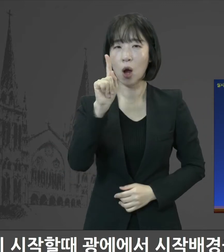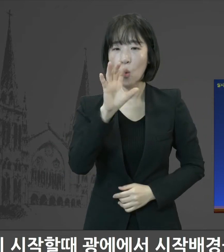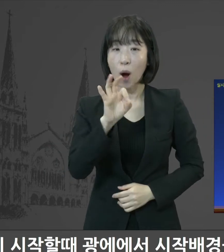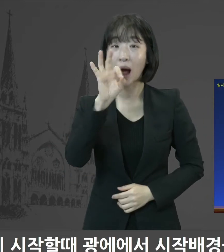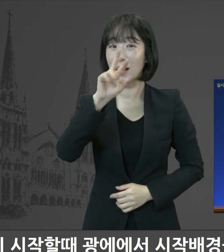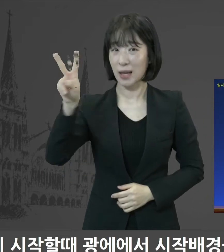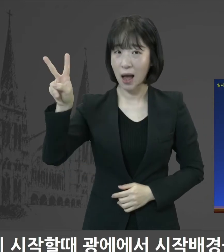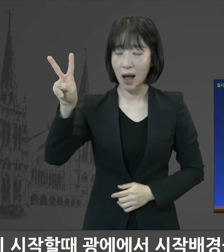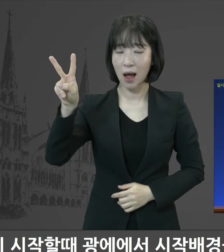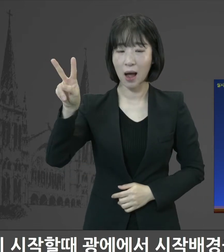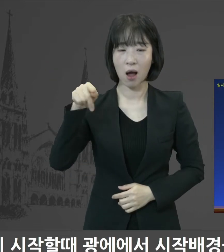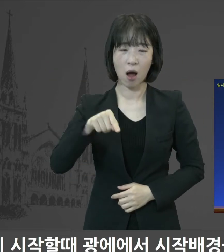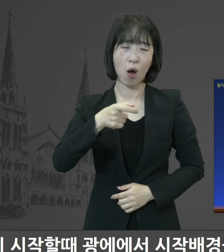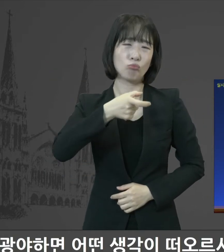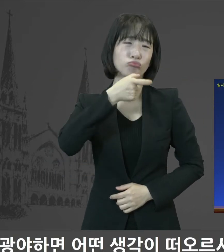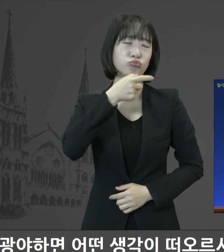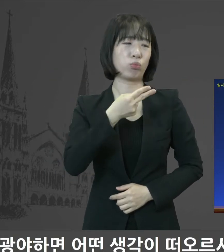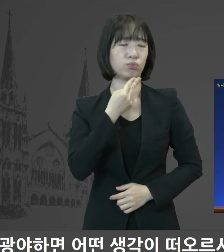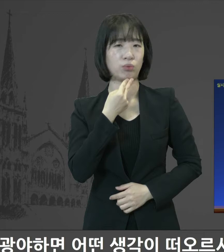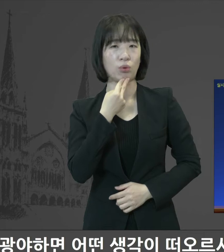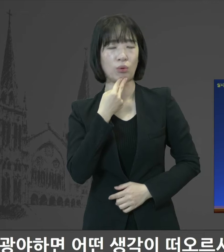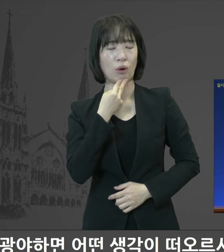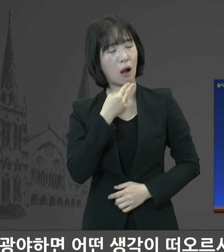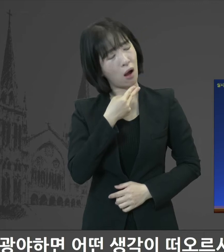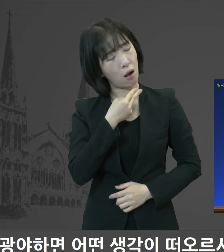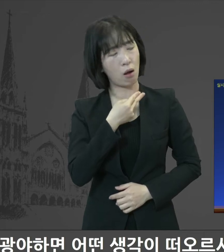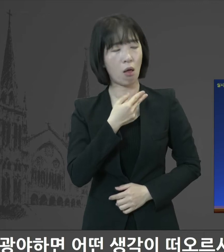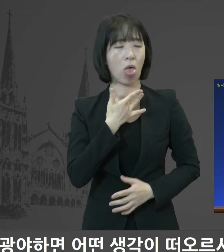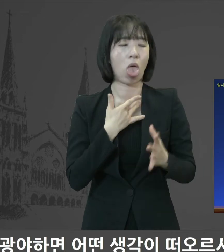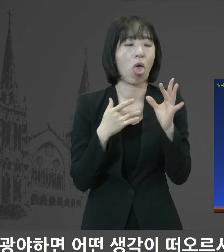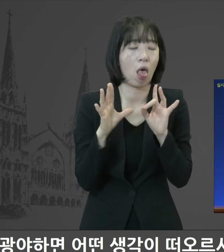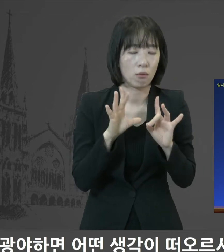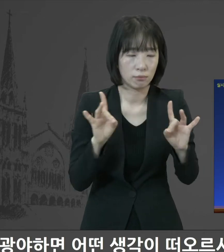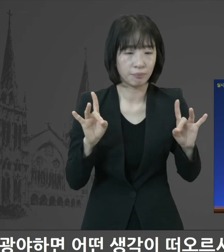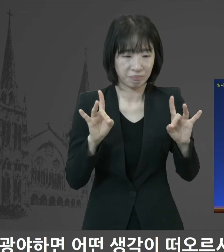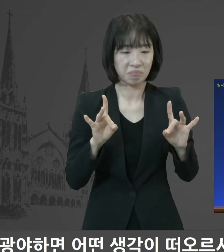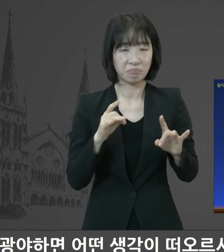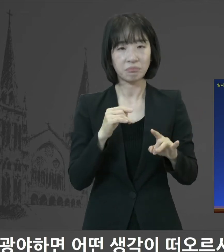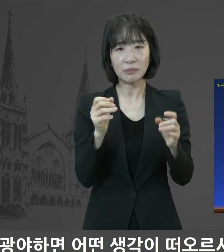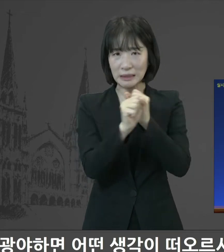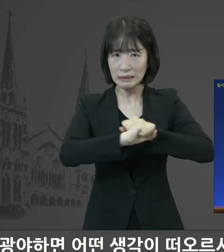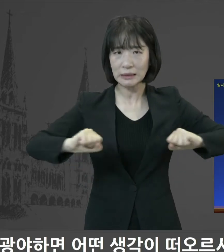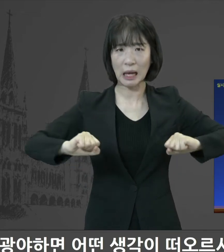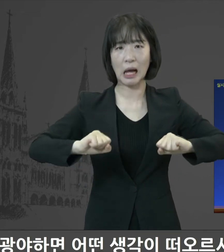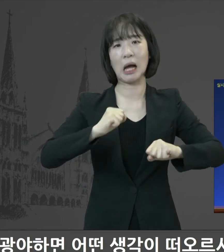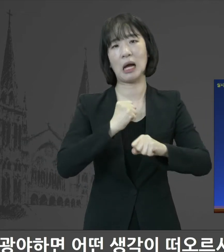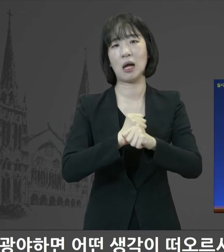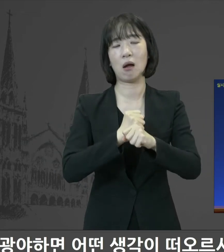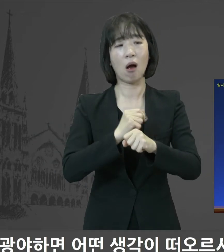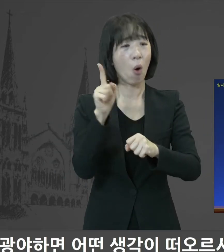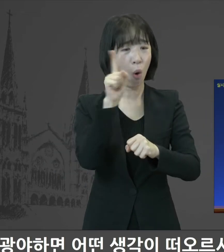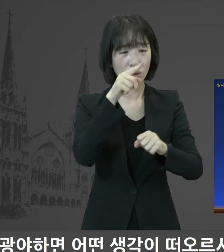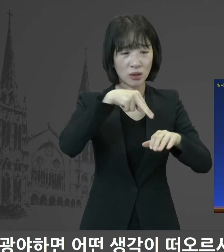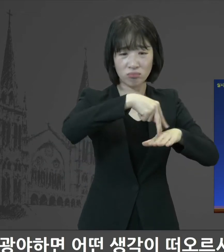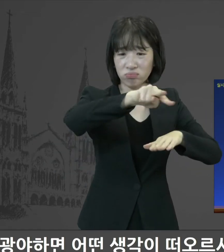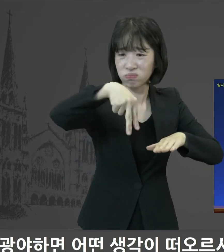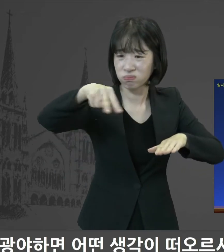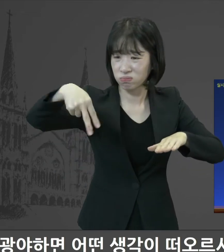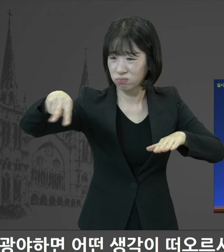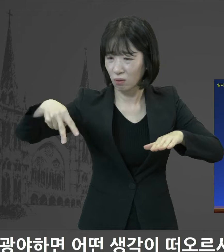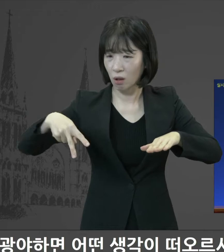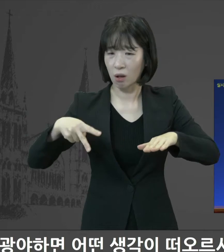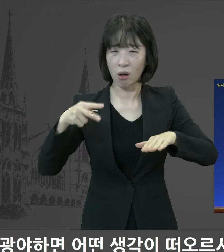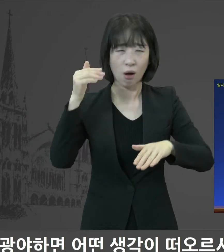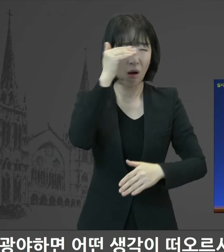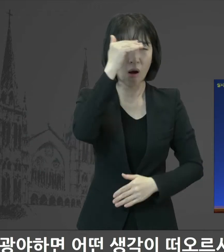광야에 들어가면 물자가 없어서 불편한 것뿐 아니라 어느 방향으로 갈지 알 수 없어서 쉽게